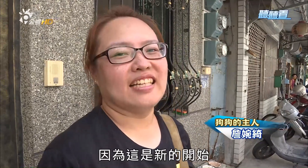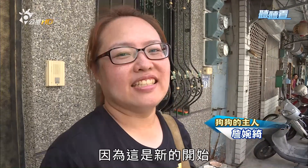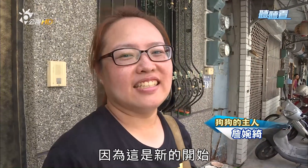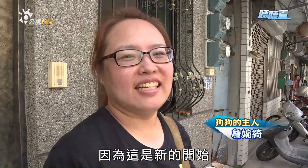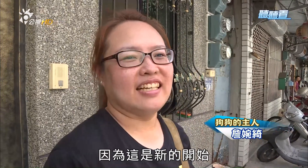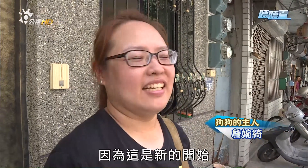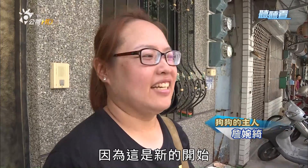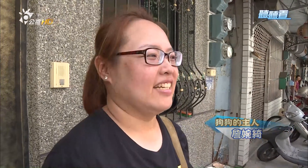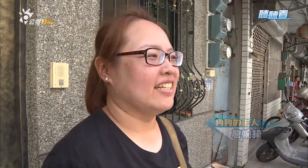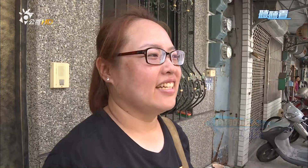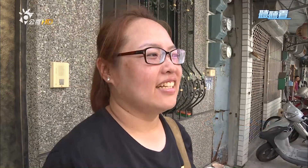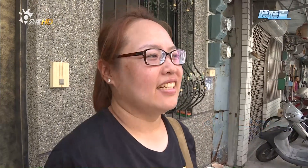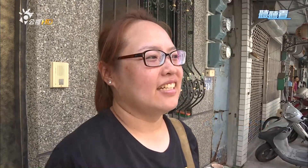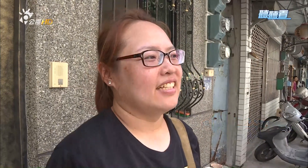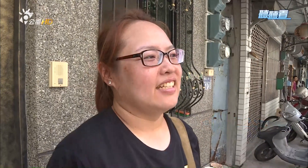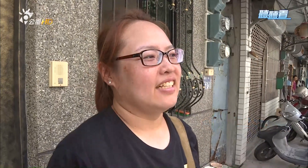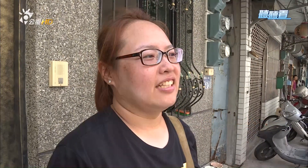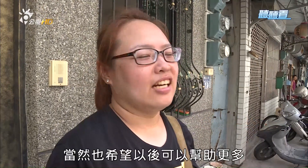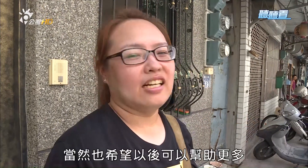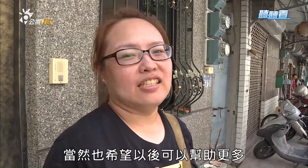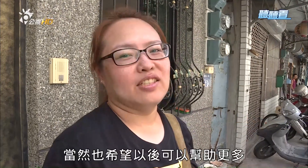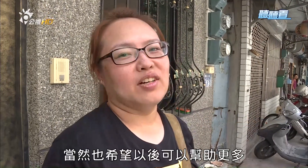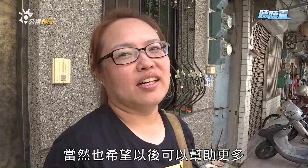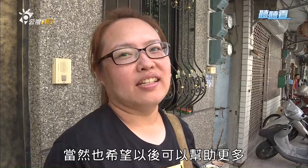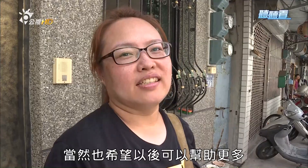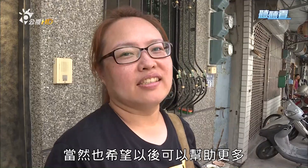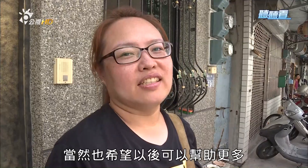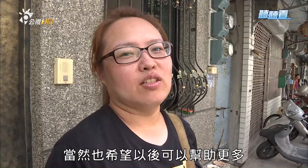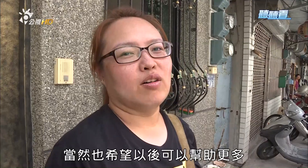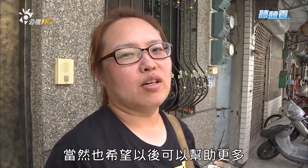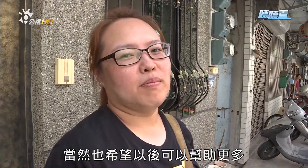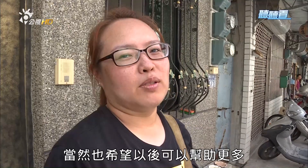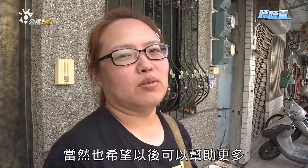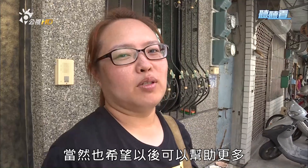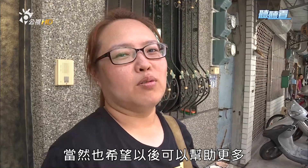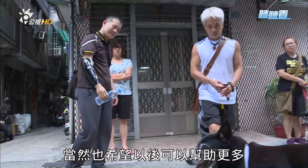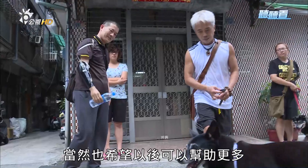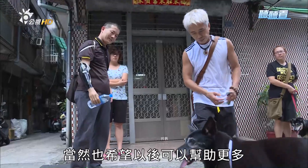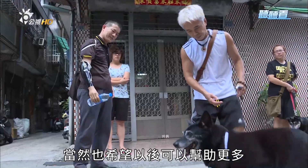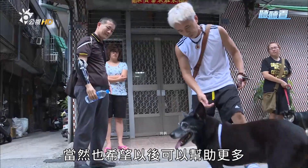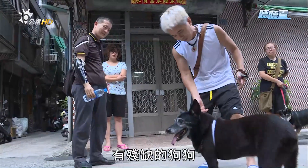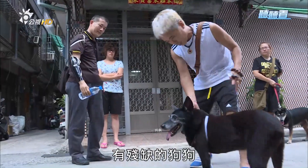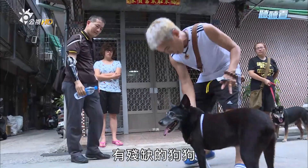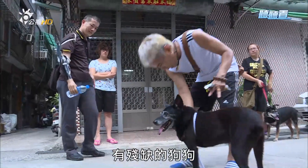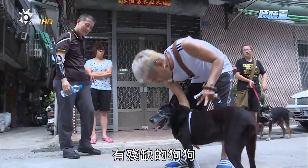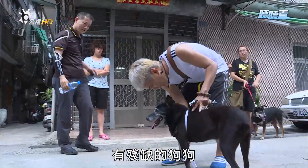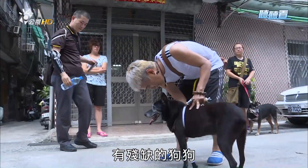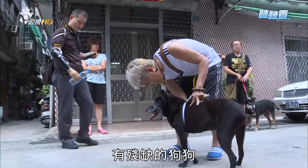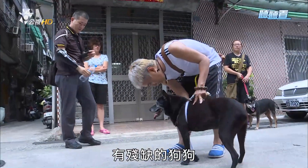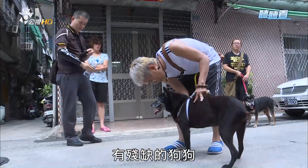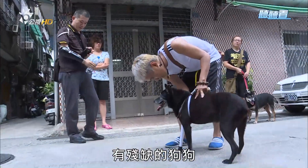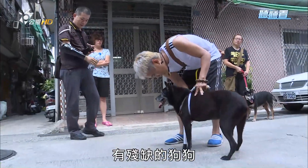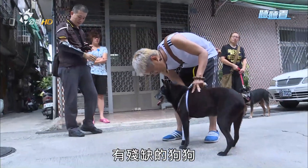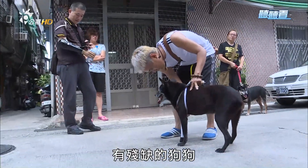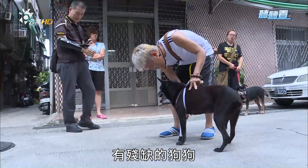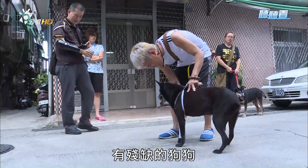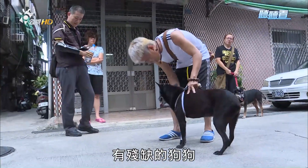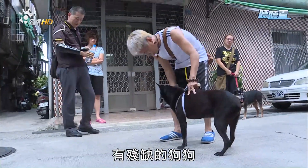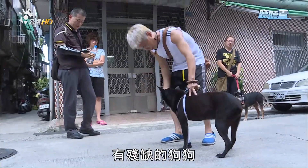始。那当然也希望以后可以帮助更多有残缺的狗狗。